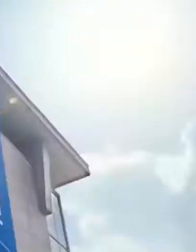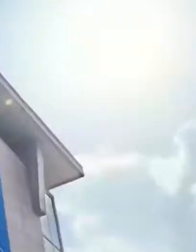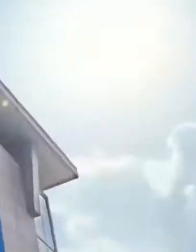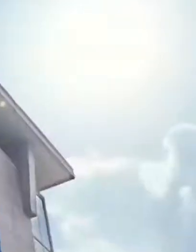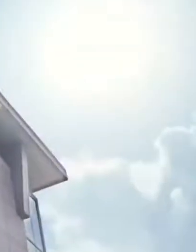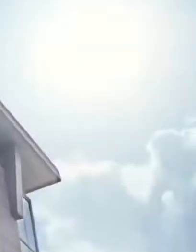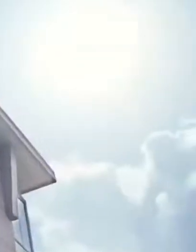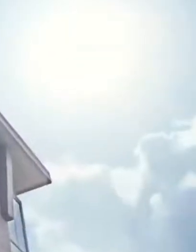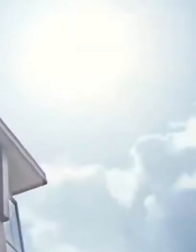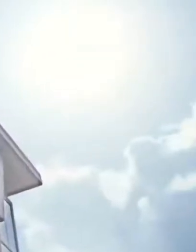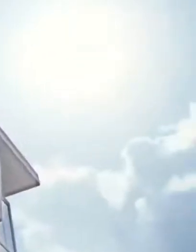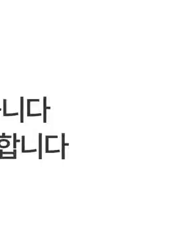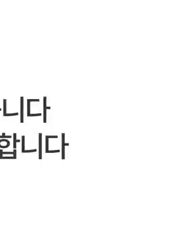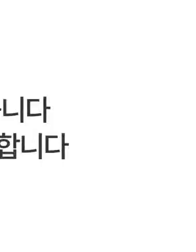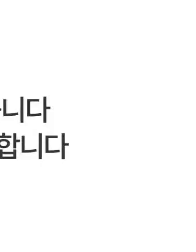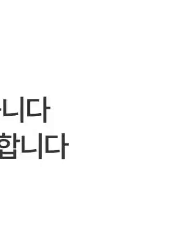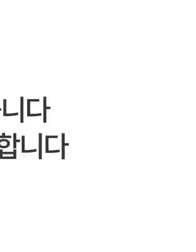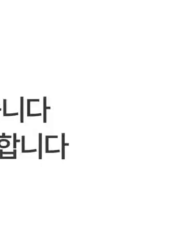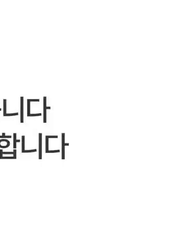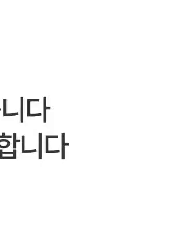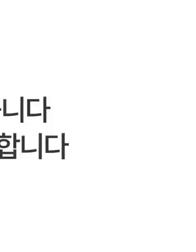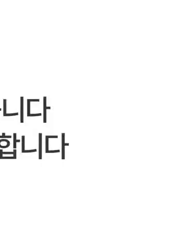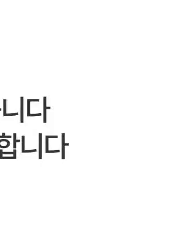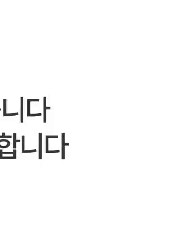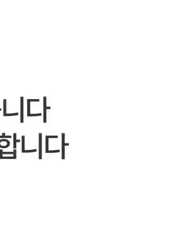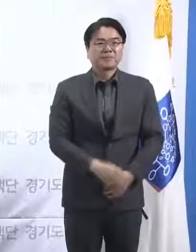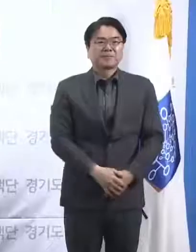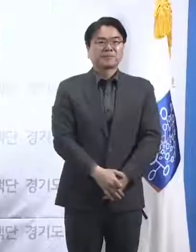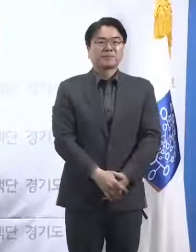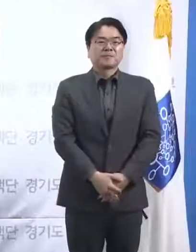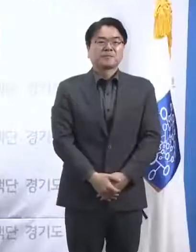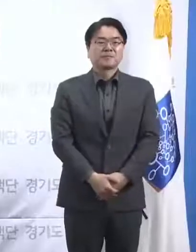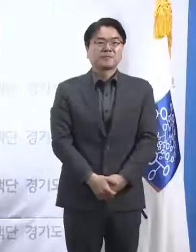우리는 대한민국입니다.